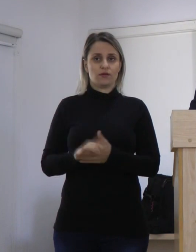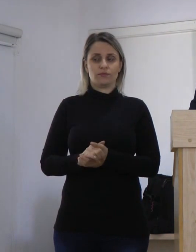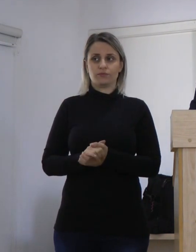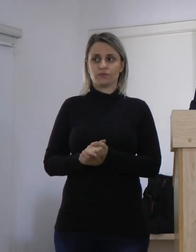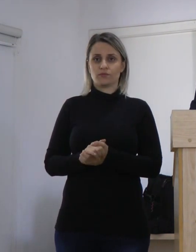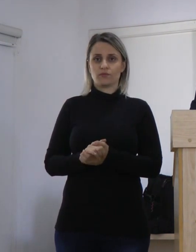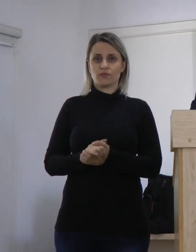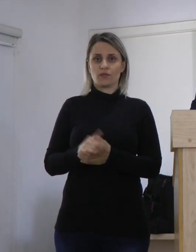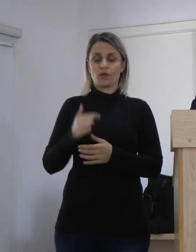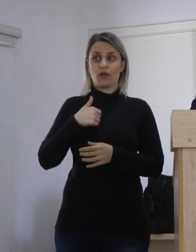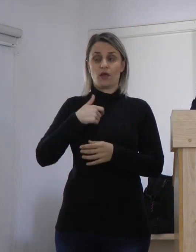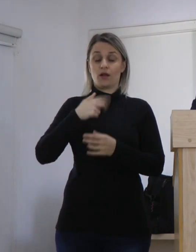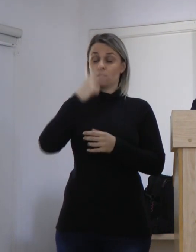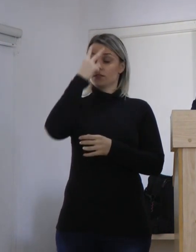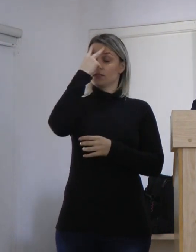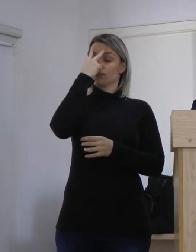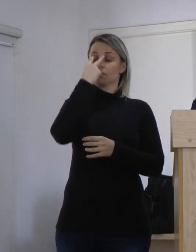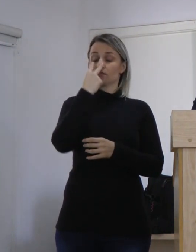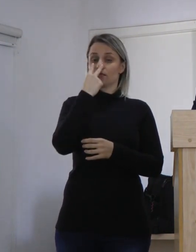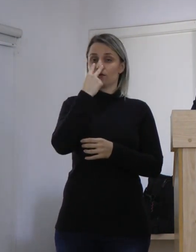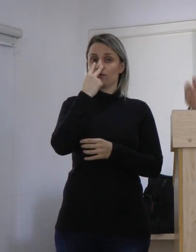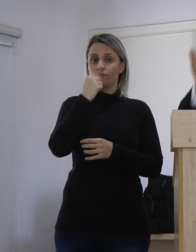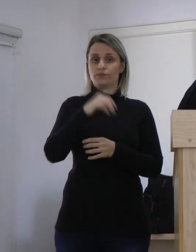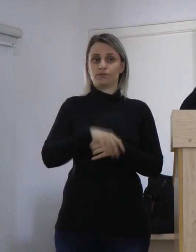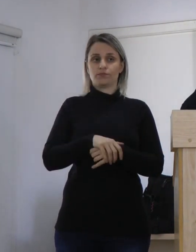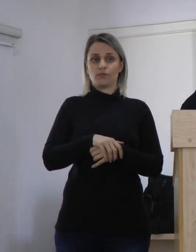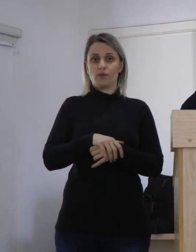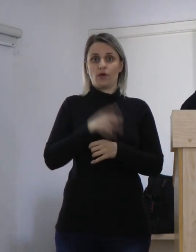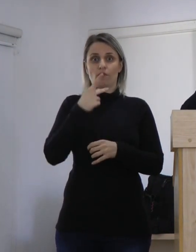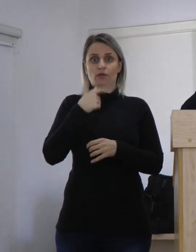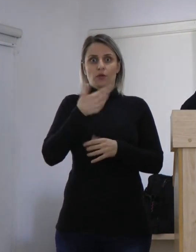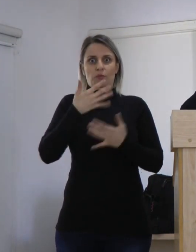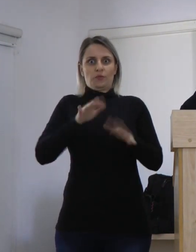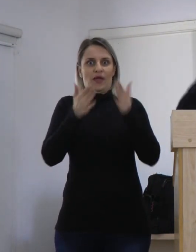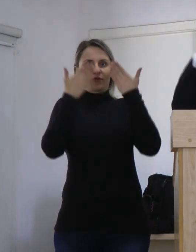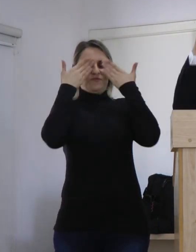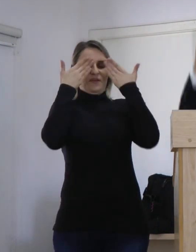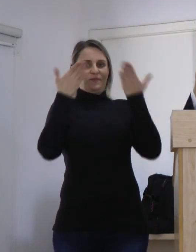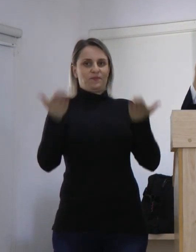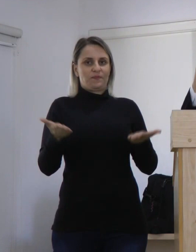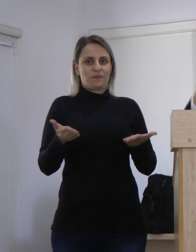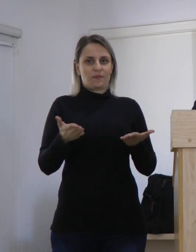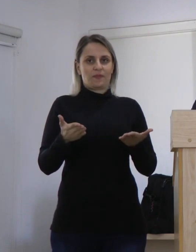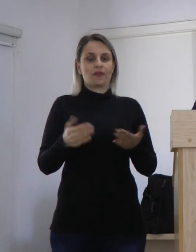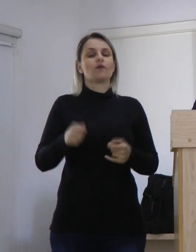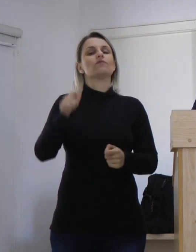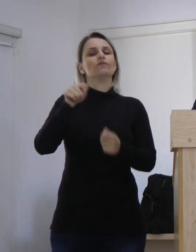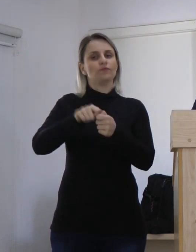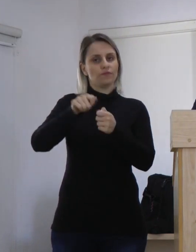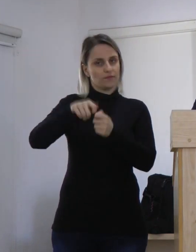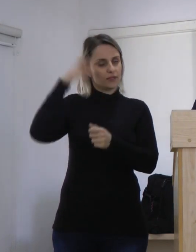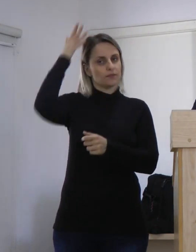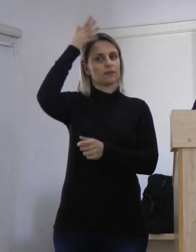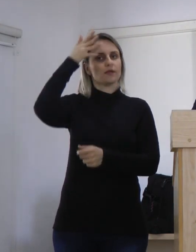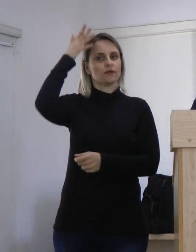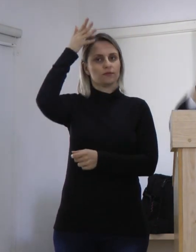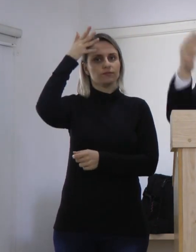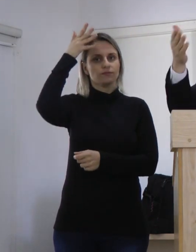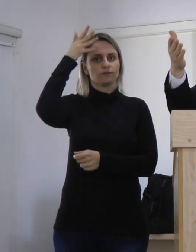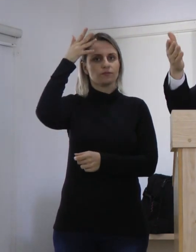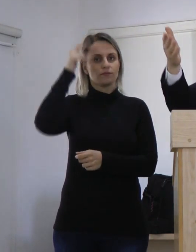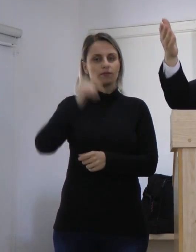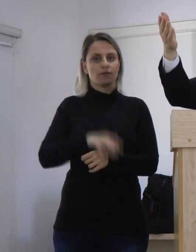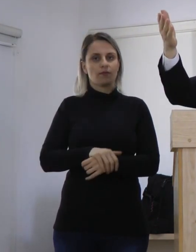E ele, cego, vai brincar. Eu não quero nem ver. E faz a palestra.